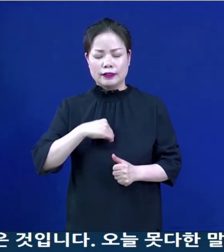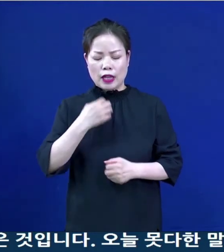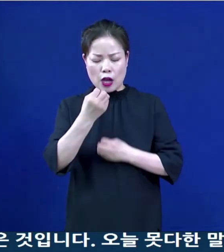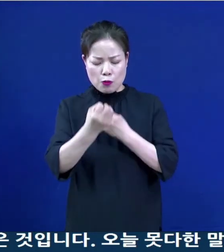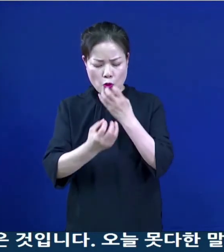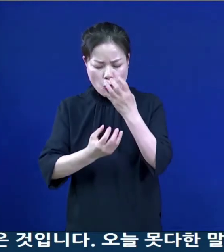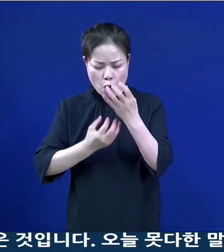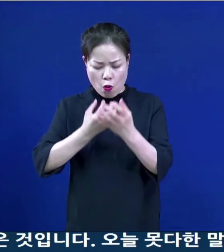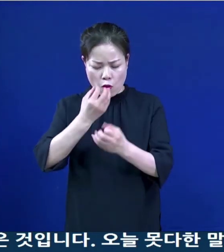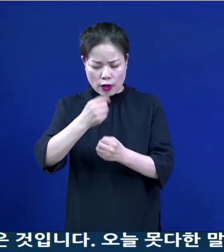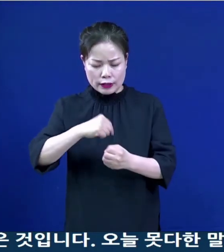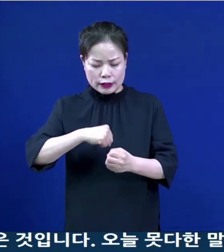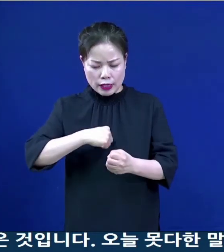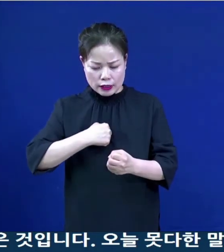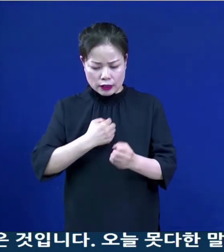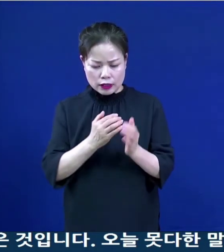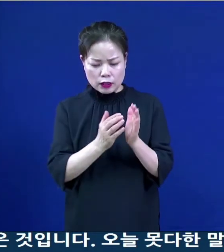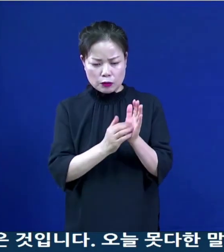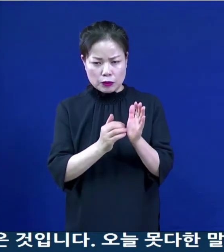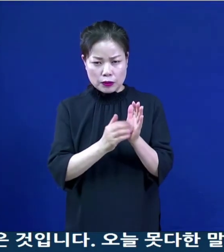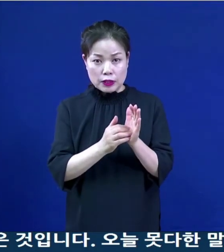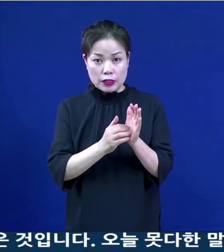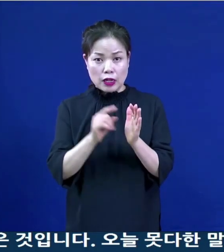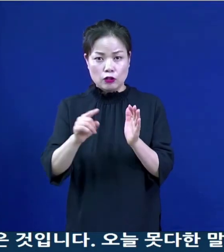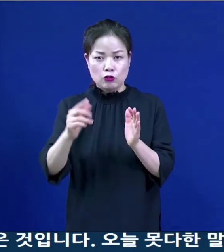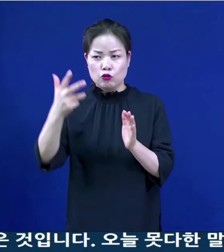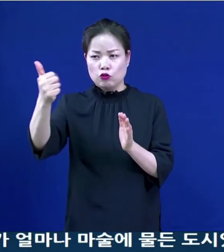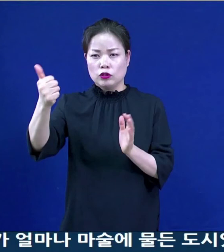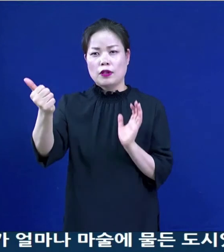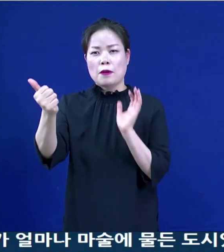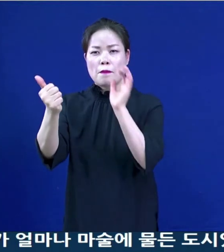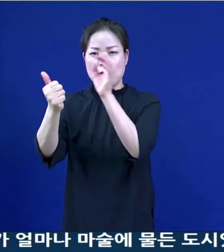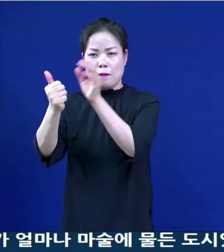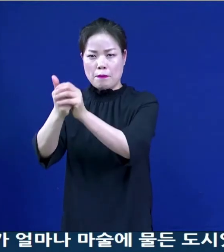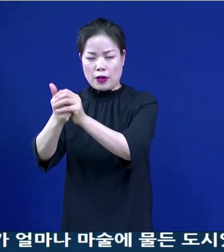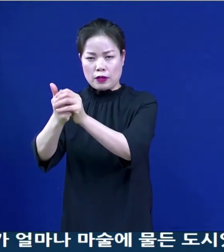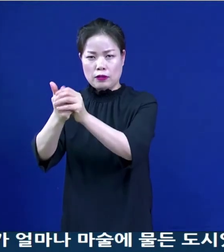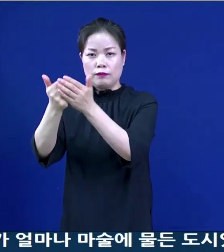자복하고 자신의 은밀한 것들을 주님 앞에 온전히 내려놓고,